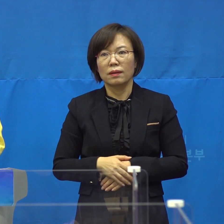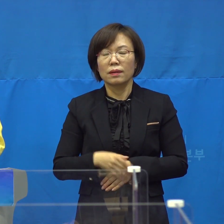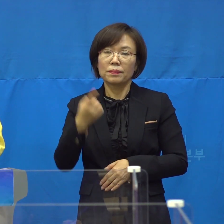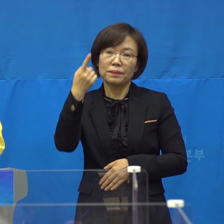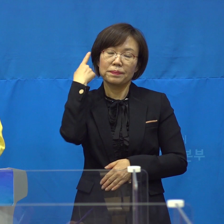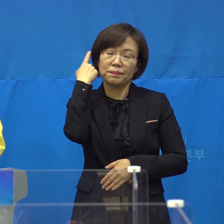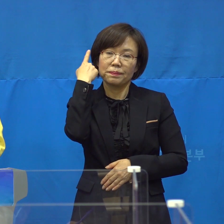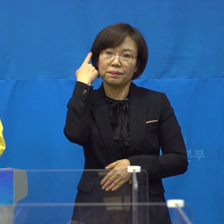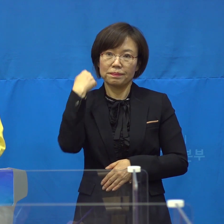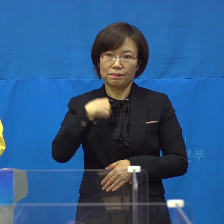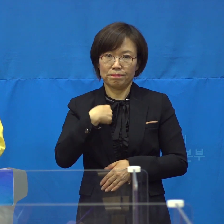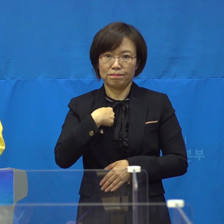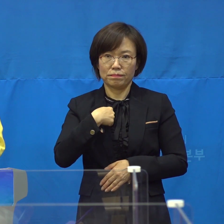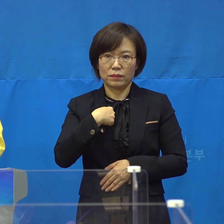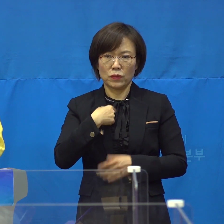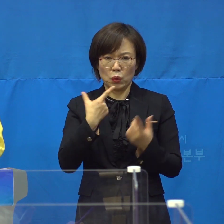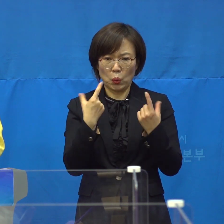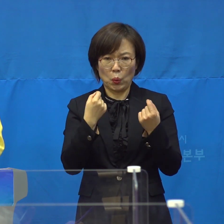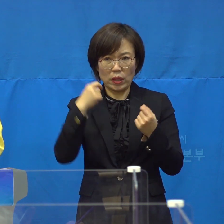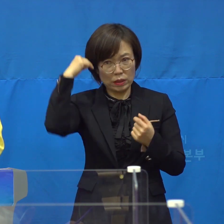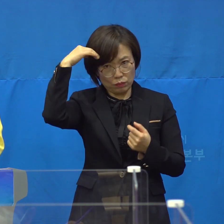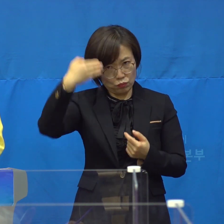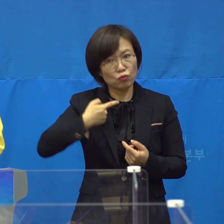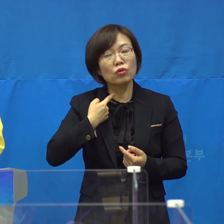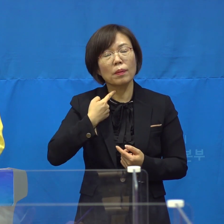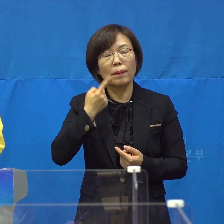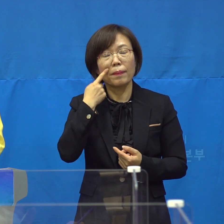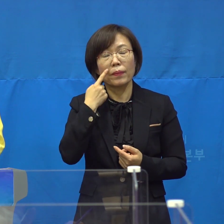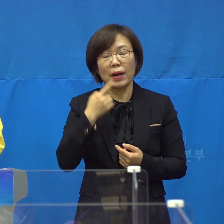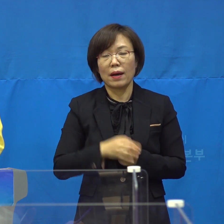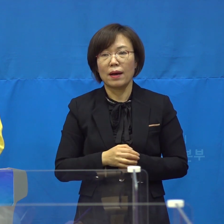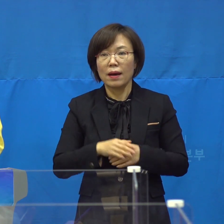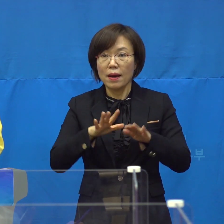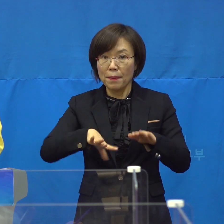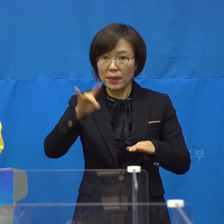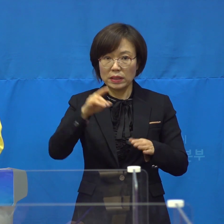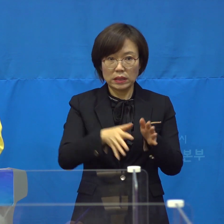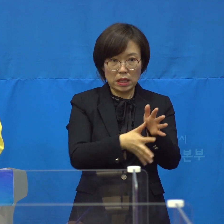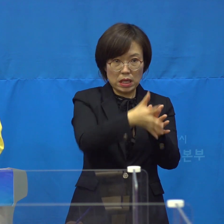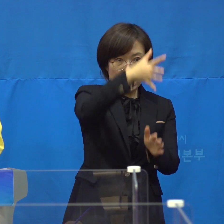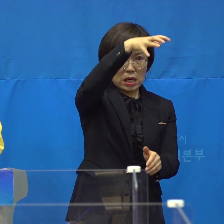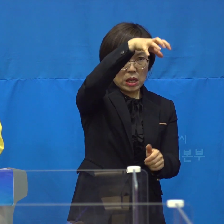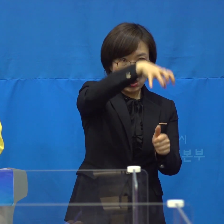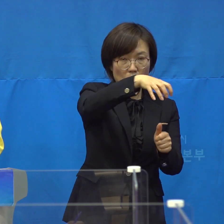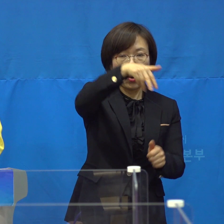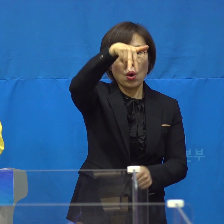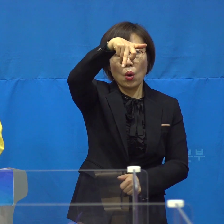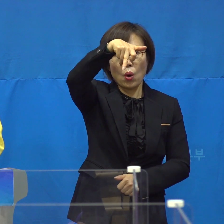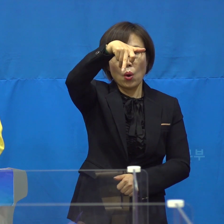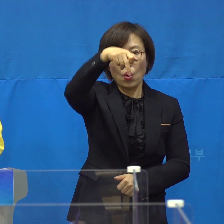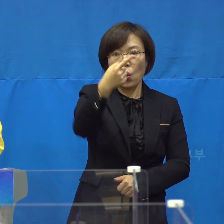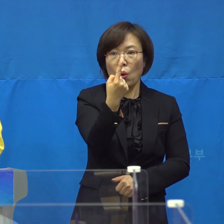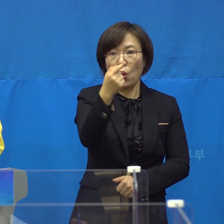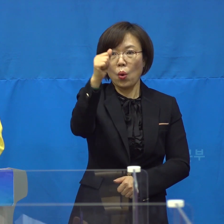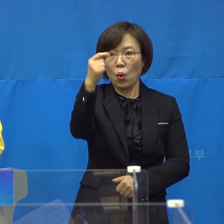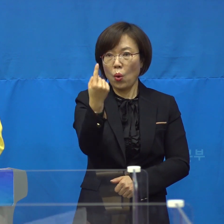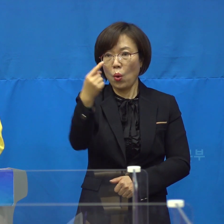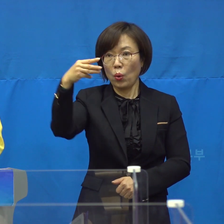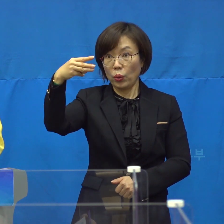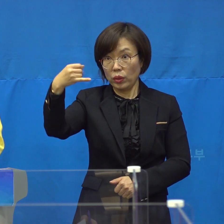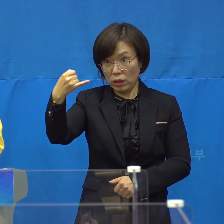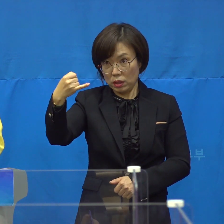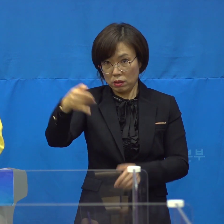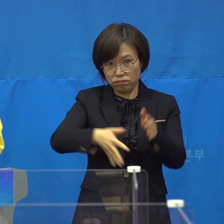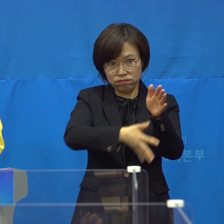이것도 어제 같은 질문이었는데요. 우선 이제 코호트 동일 집단 격리라는